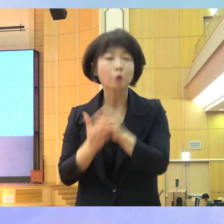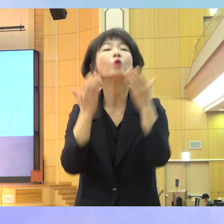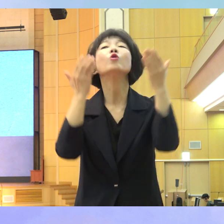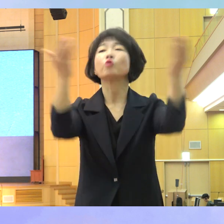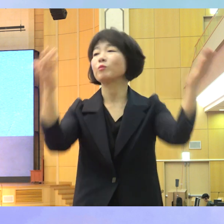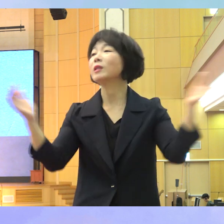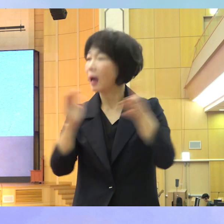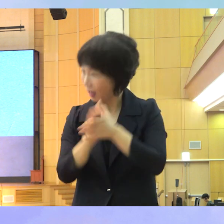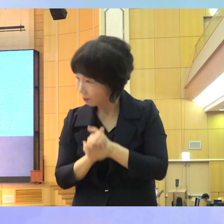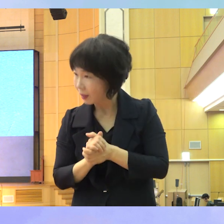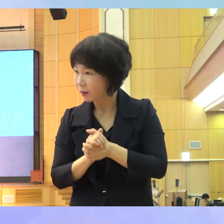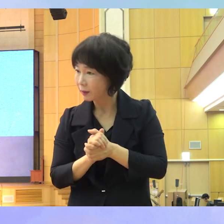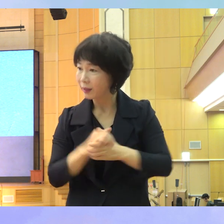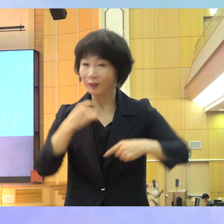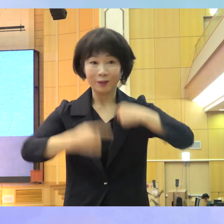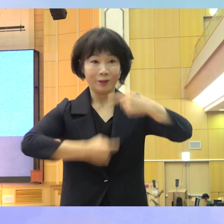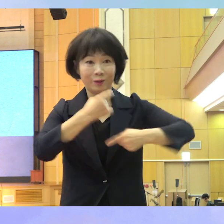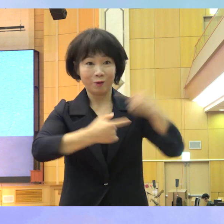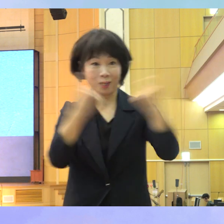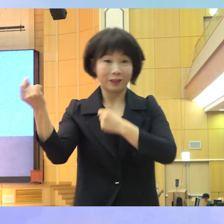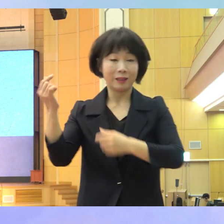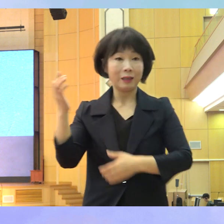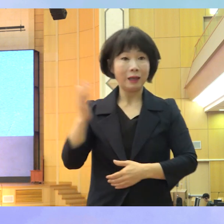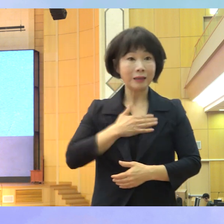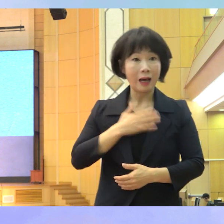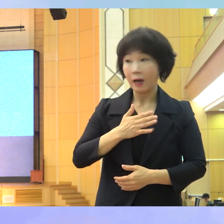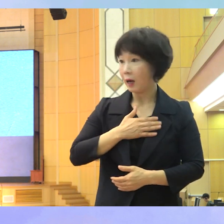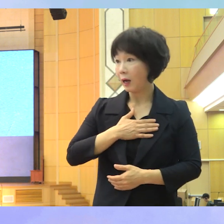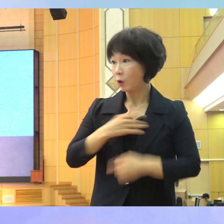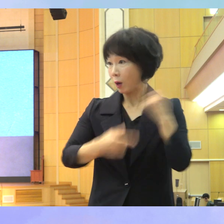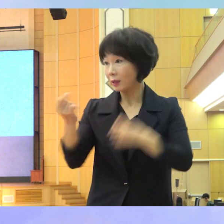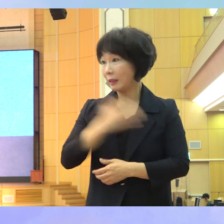옆에 있는 분들과 한번 인사해 보겠습니다. 우리는 구원받았고